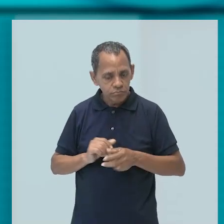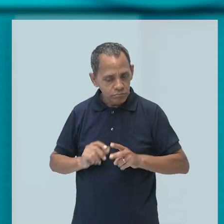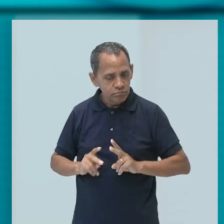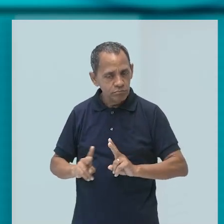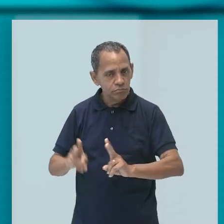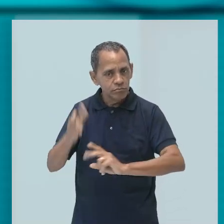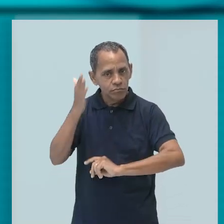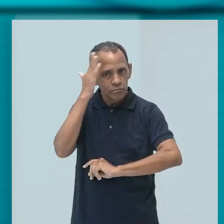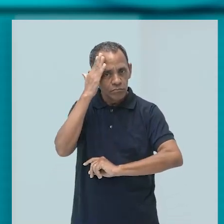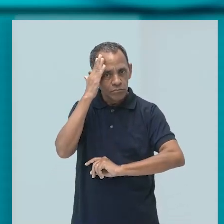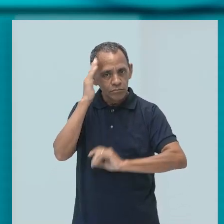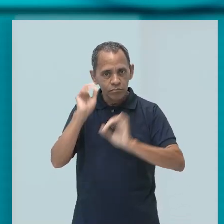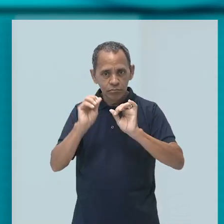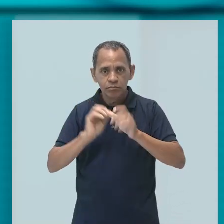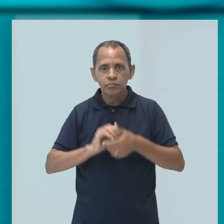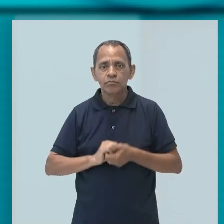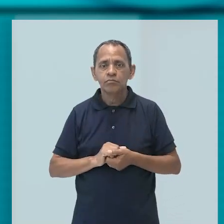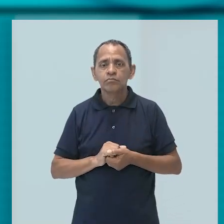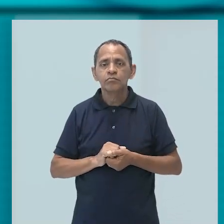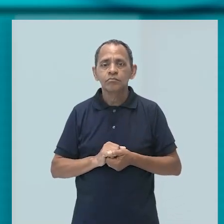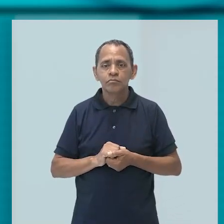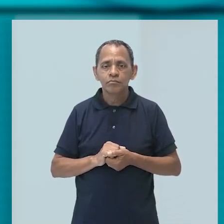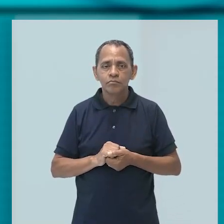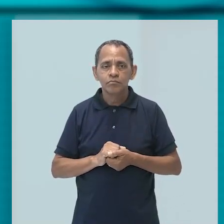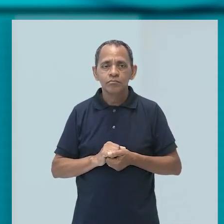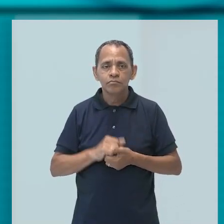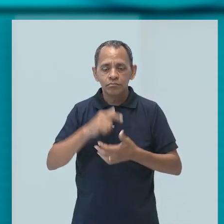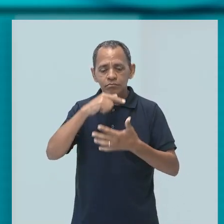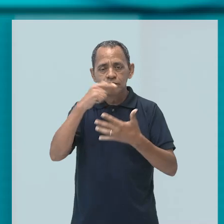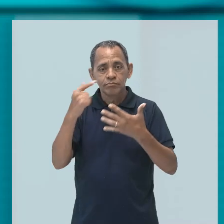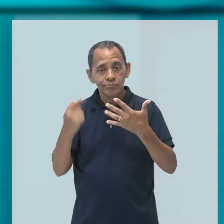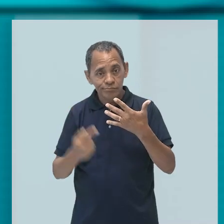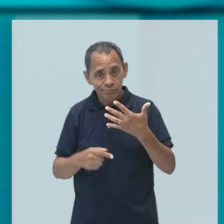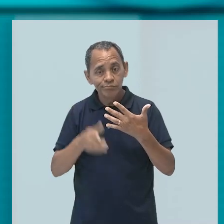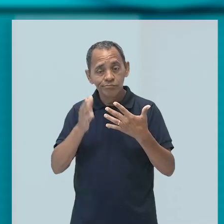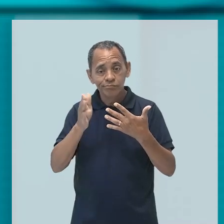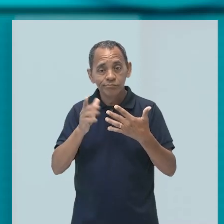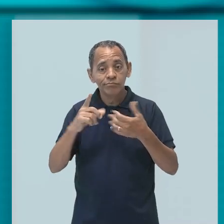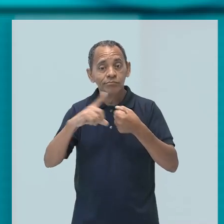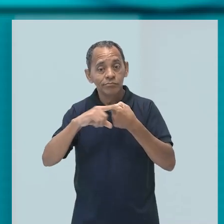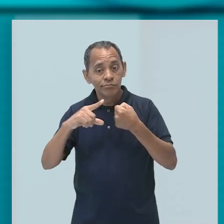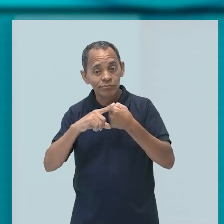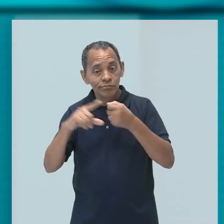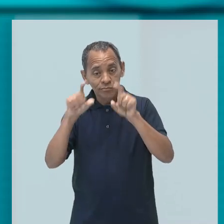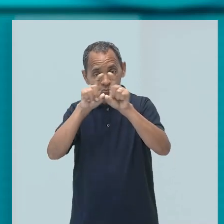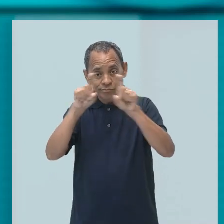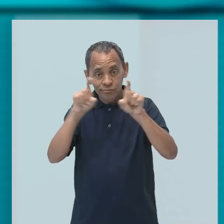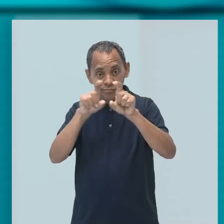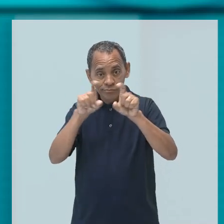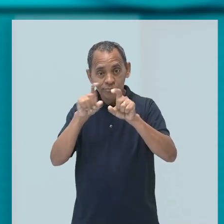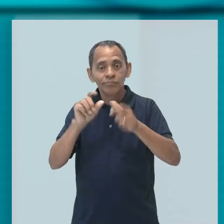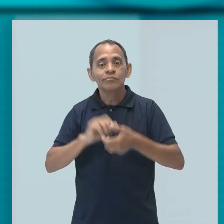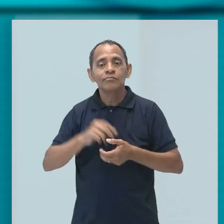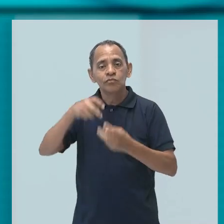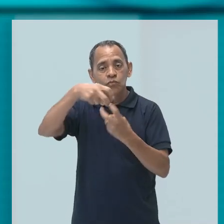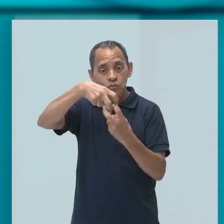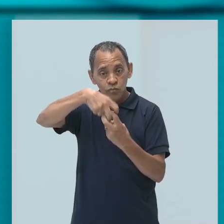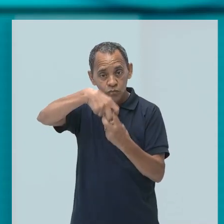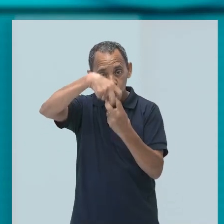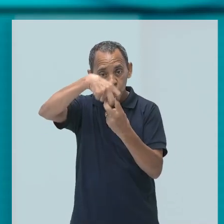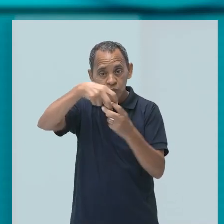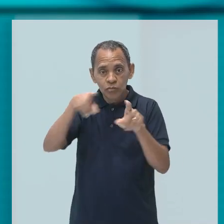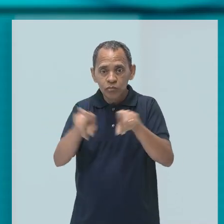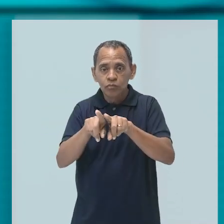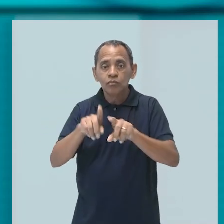compreender mais alguns pontos, porque aí já falei para vocês de artigo, de parágrafo, de inciso, mas